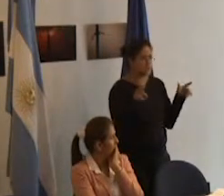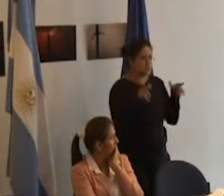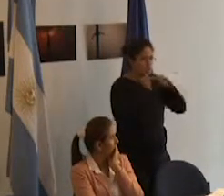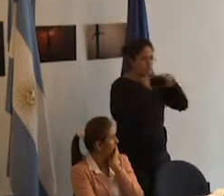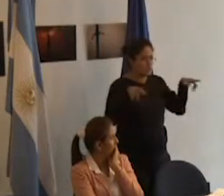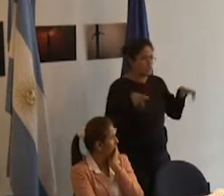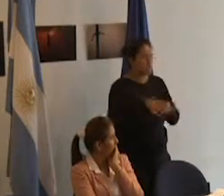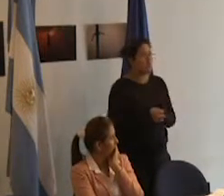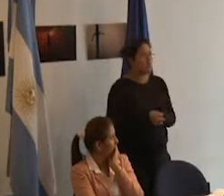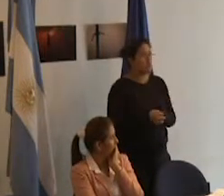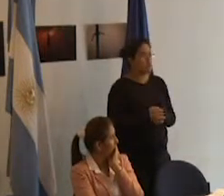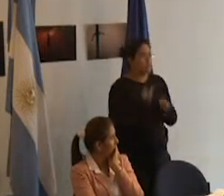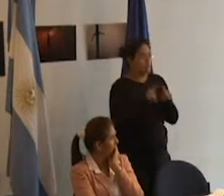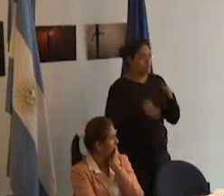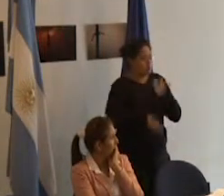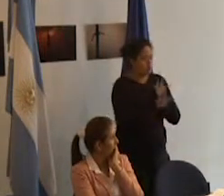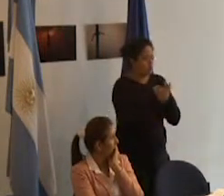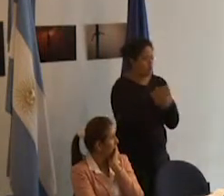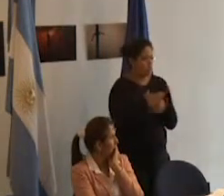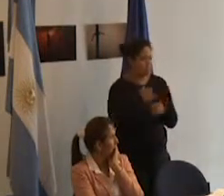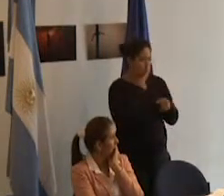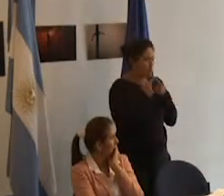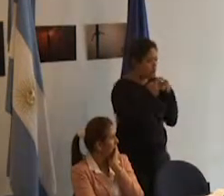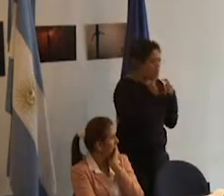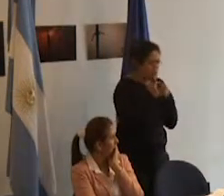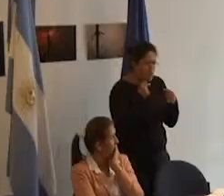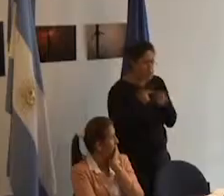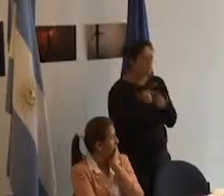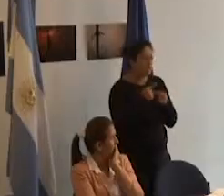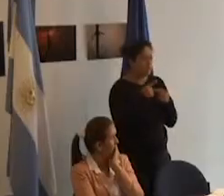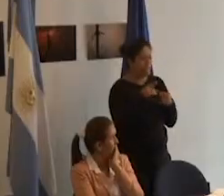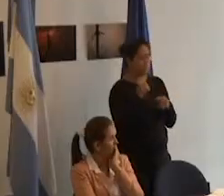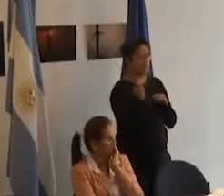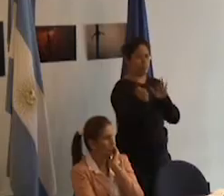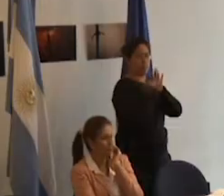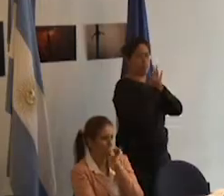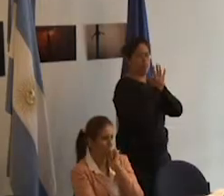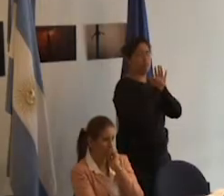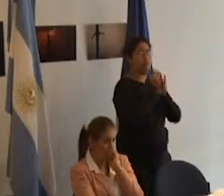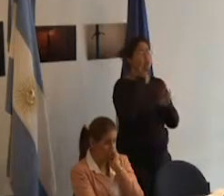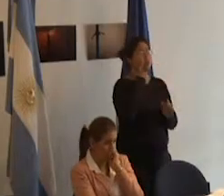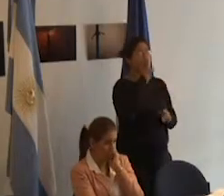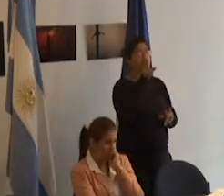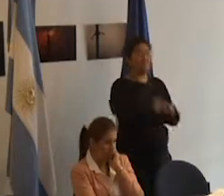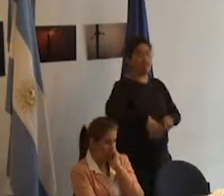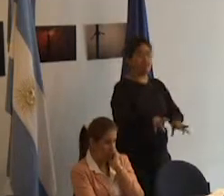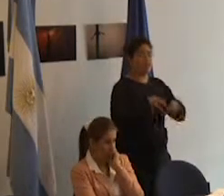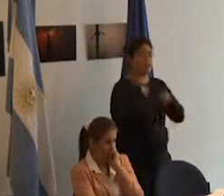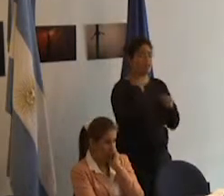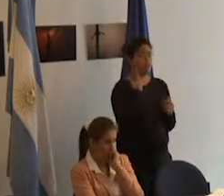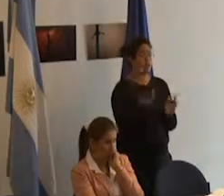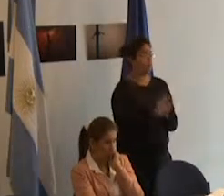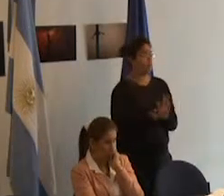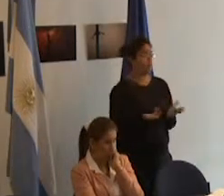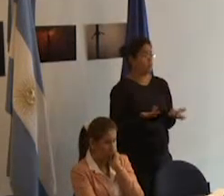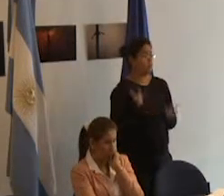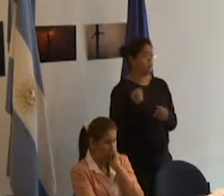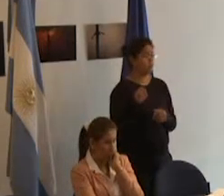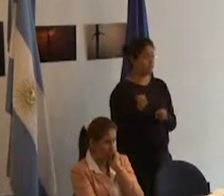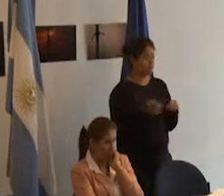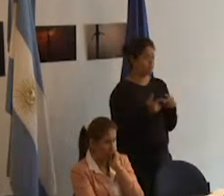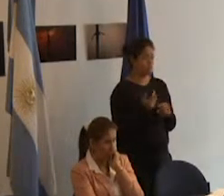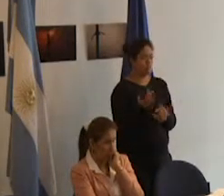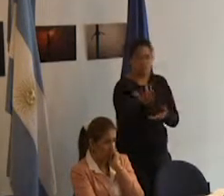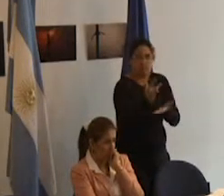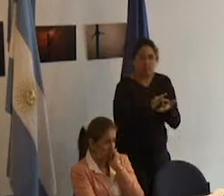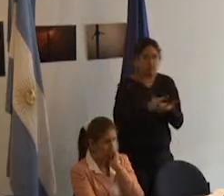que seguíamos en la discusión. Sin embargo, un día llegaron, golpearon, dijeron: ustedes nos tienen que recibir, y nosotros dijimos: